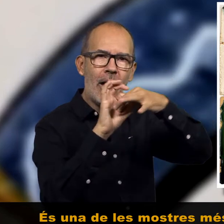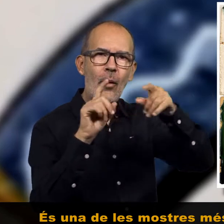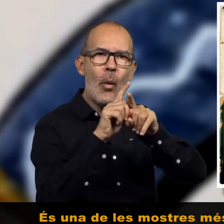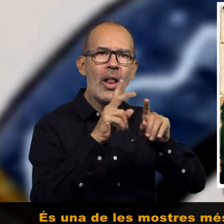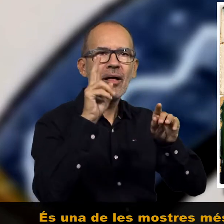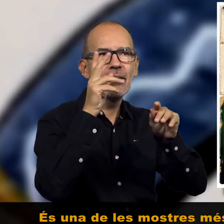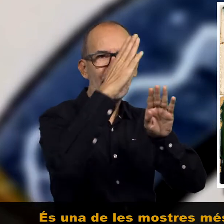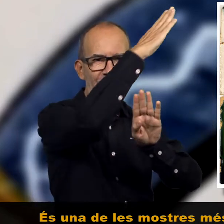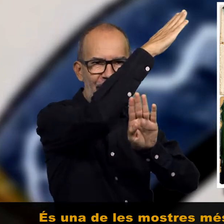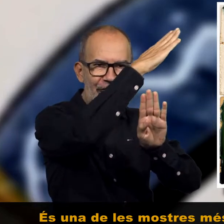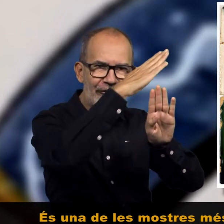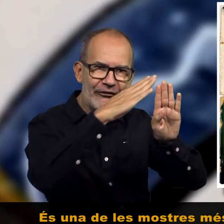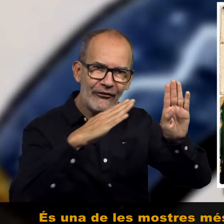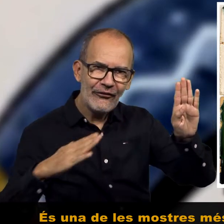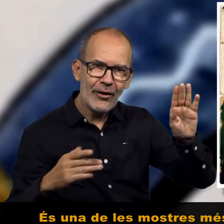És una de les mostres més utilitzades i